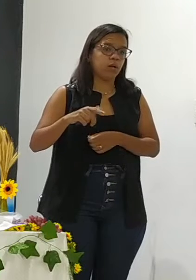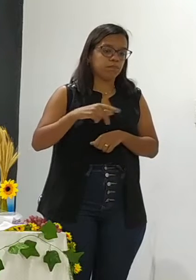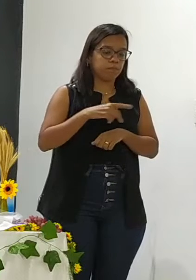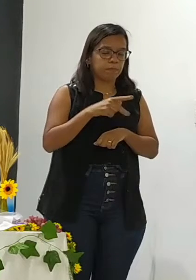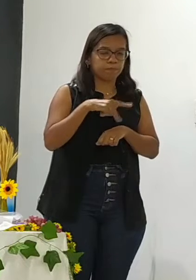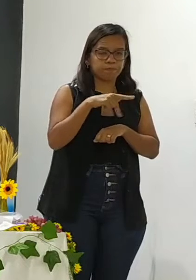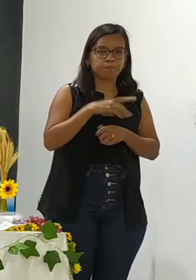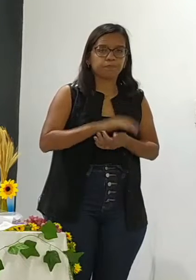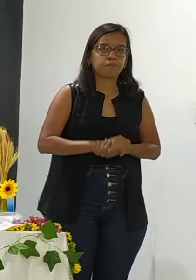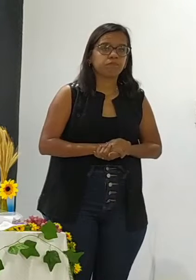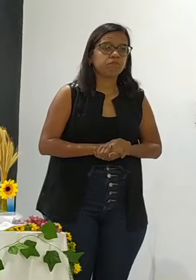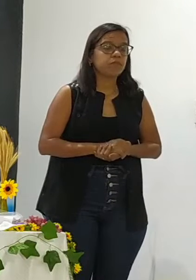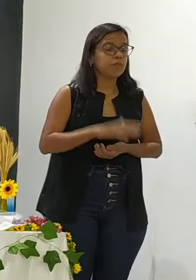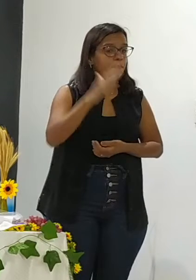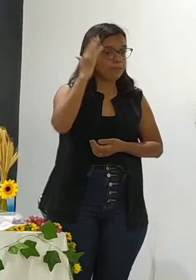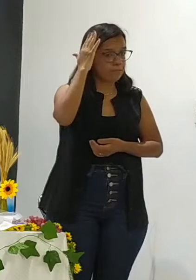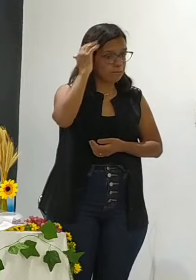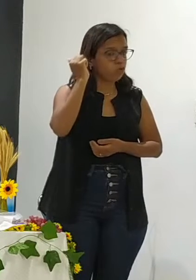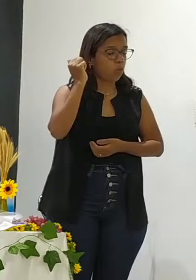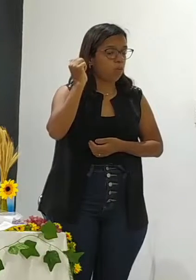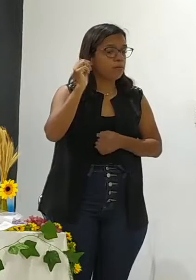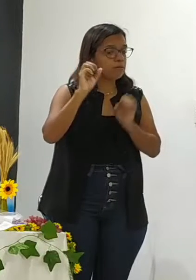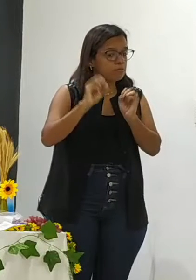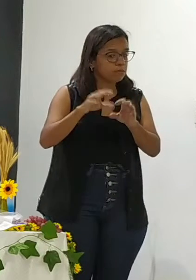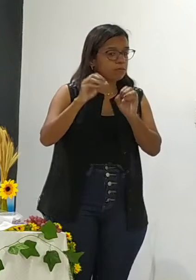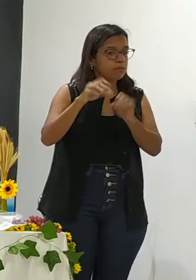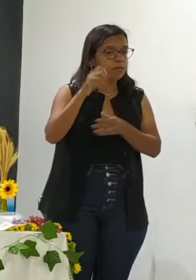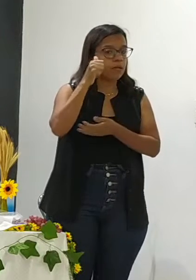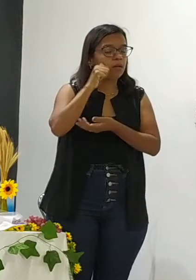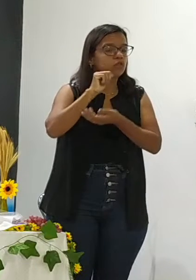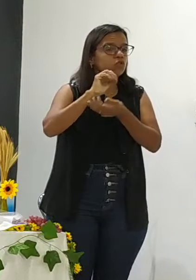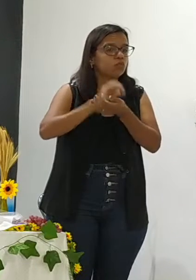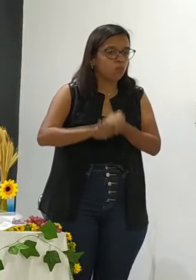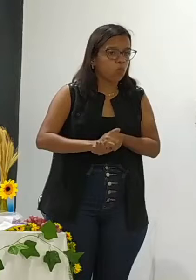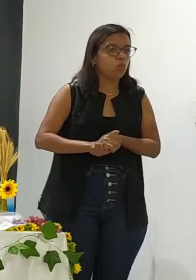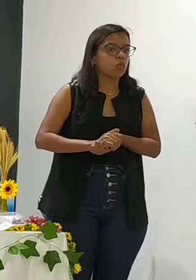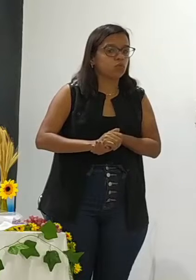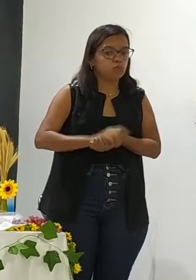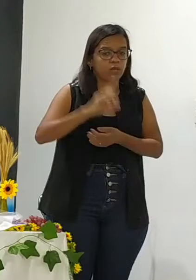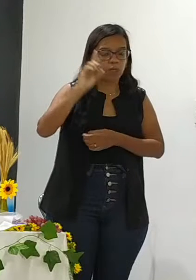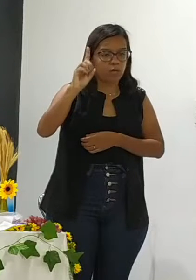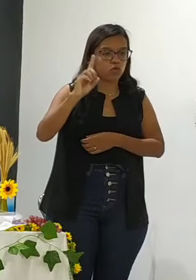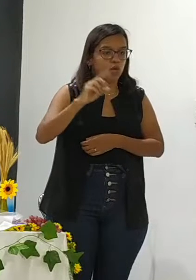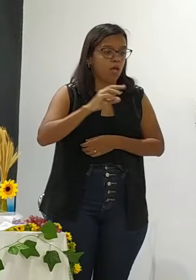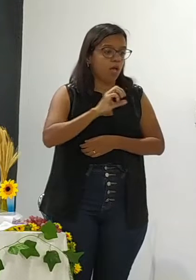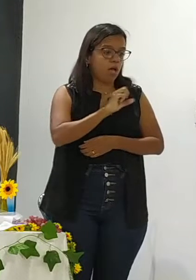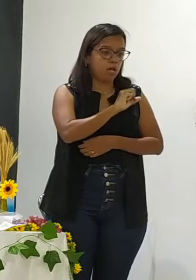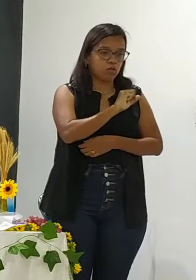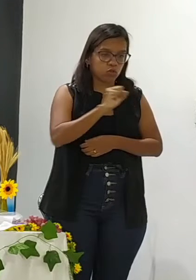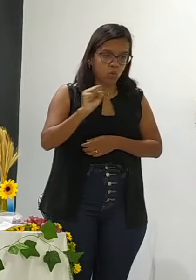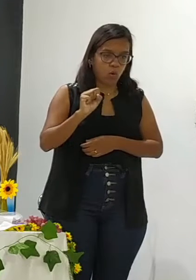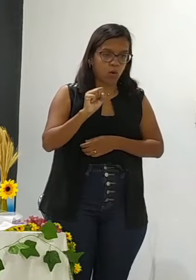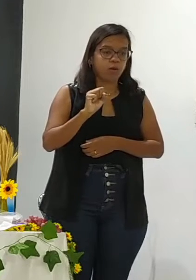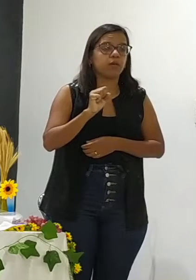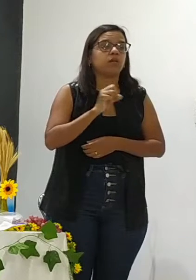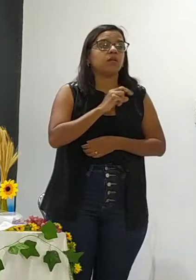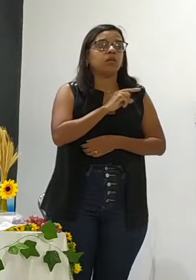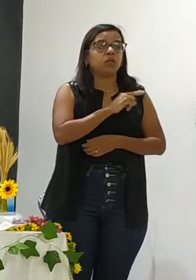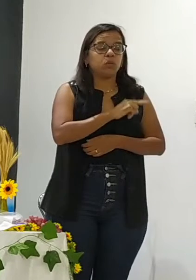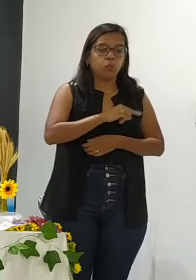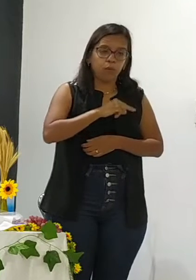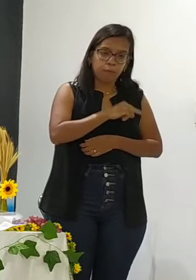soube ensinar a sua esposa quem é o seu Deus. A sua sogra Noemi, da mesma